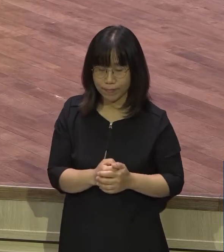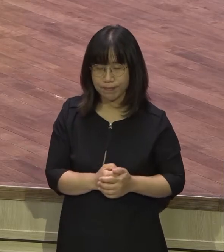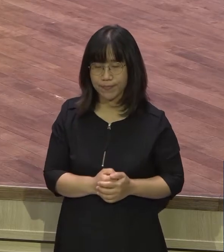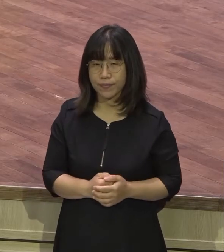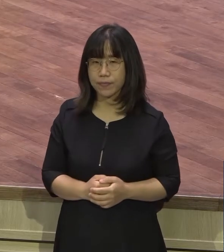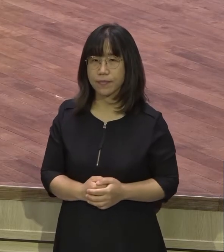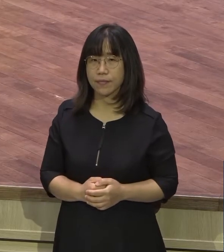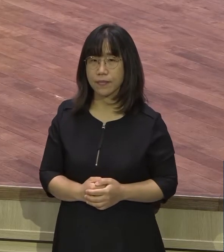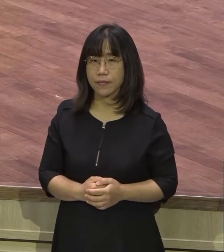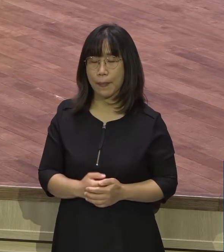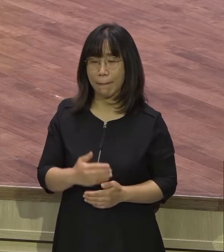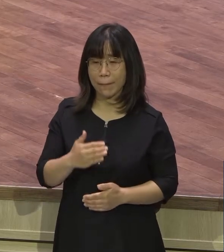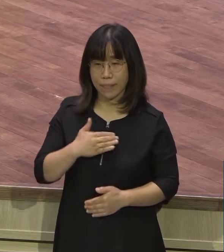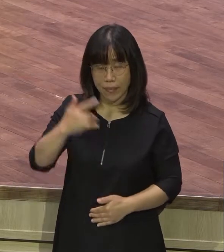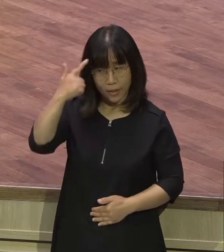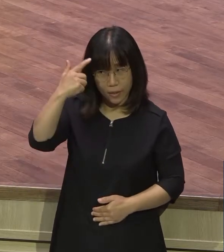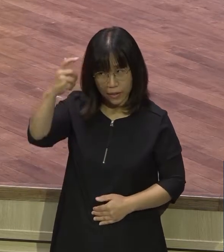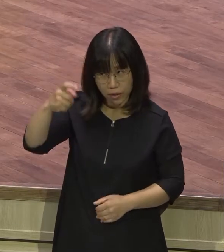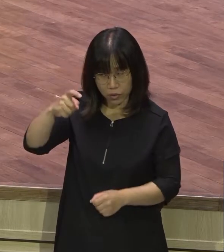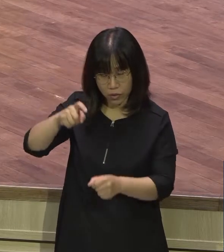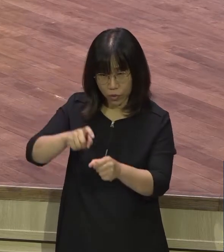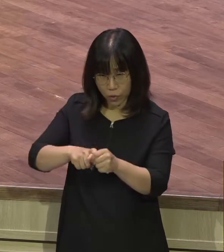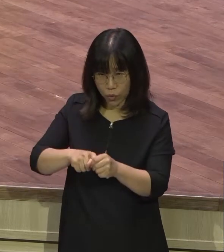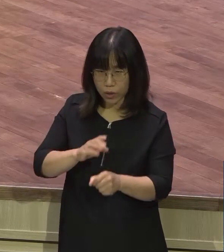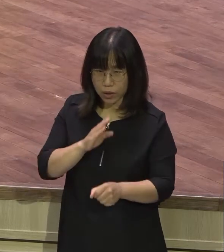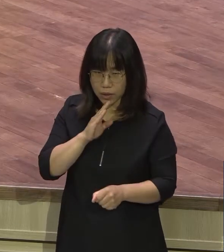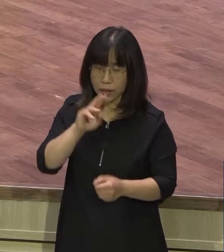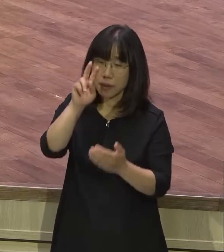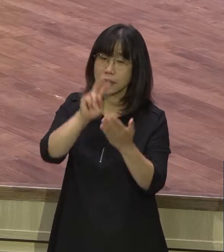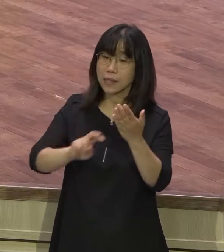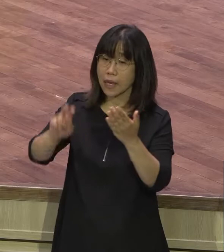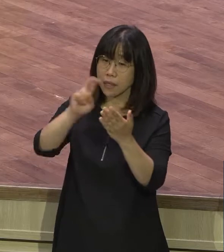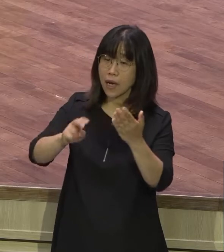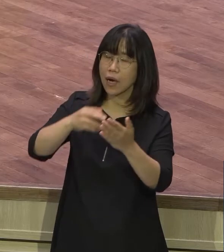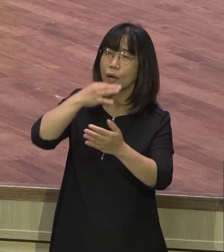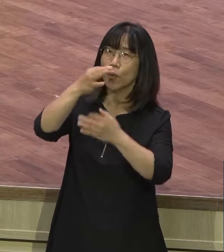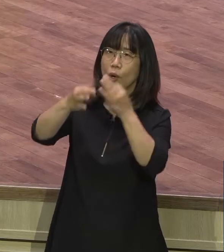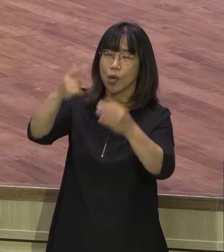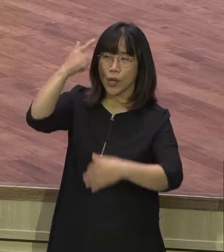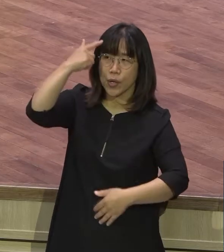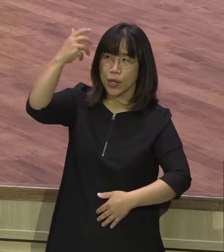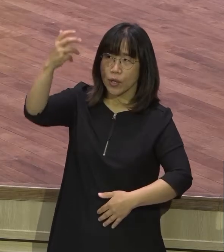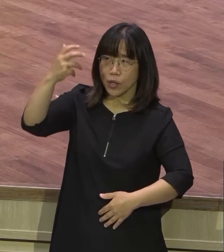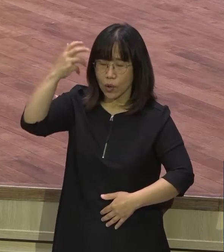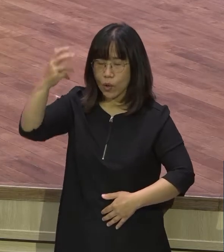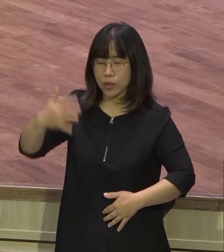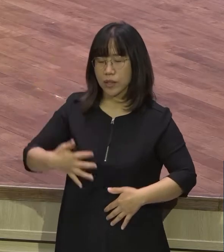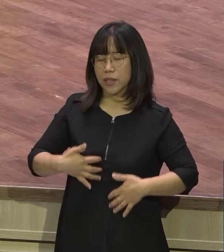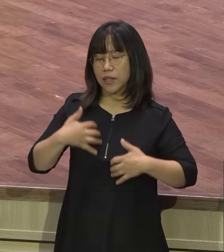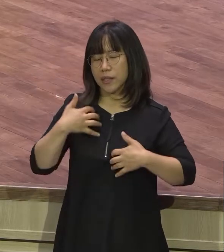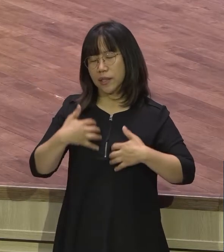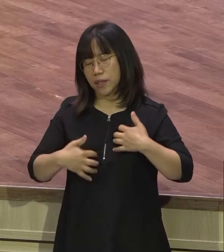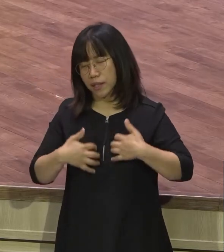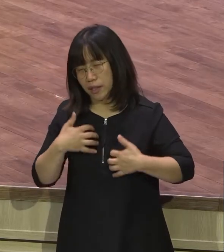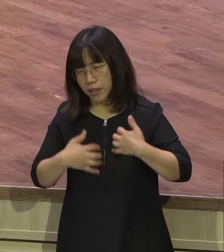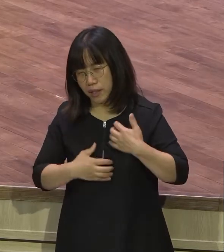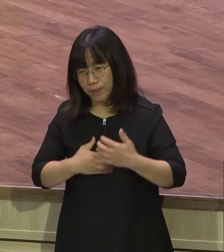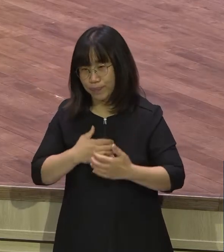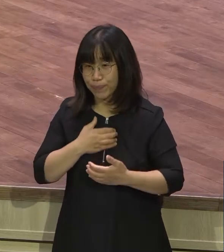내 영적 상태가 찬양을 부를 때에 내 영혼이 기뻐 찬양하는 그 찬양